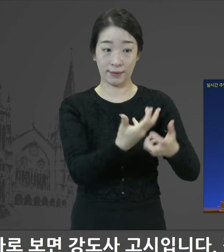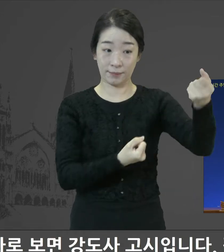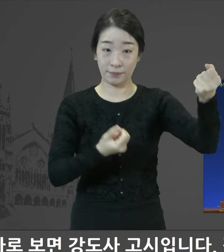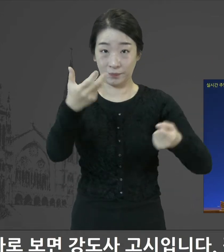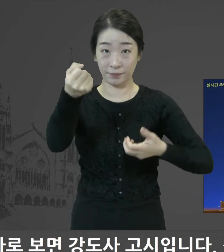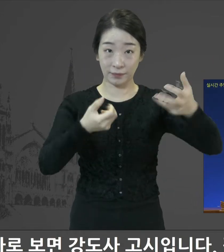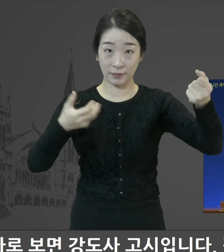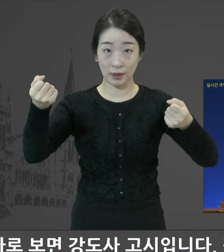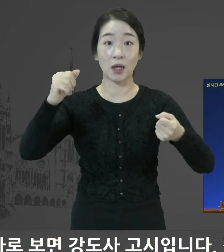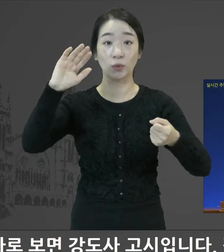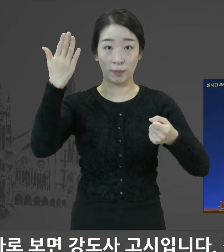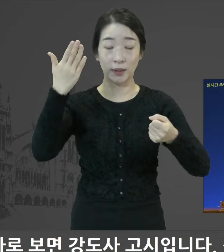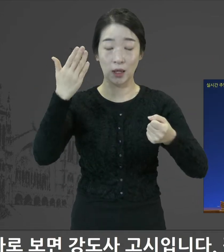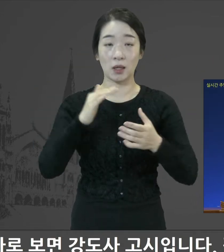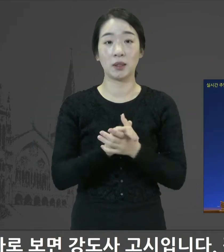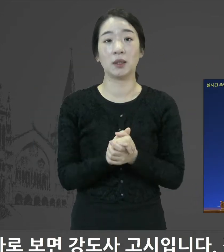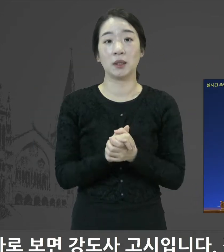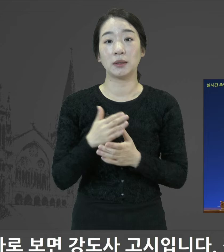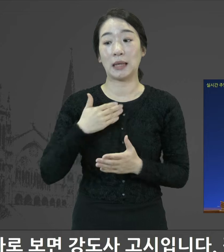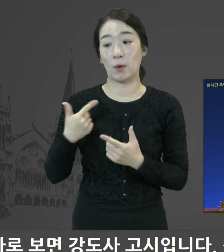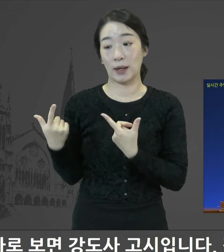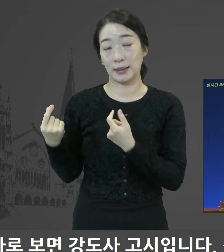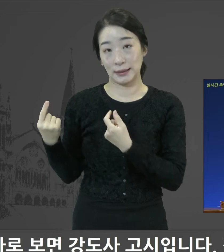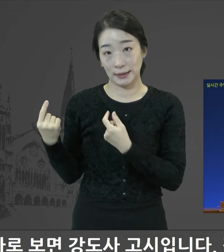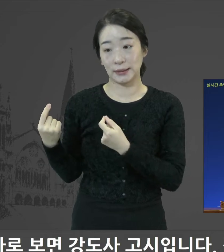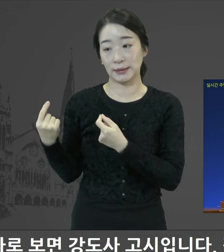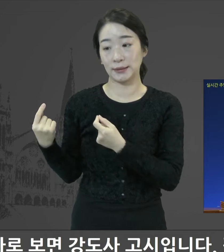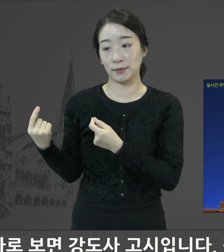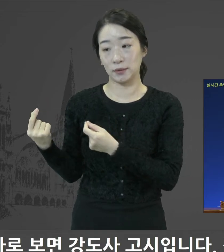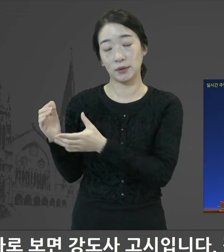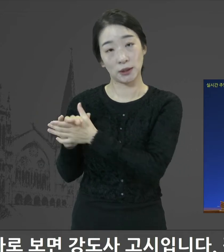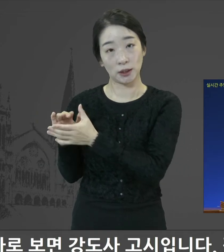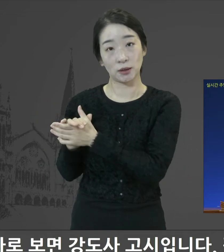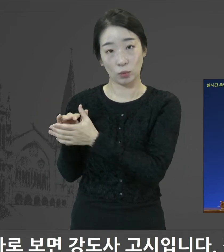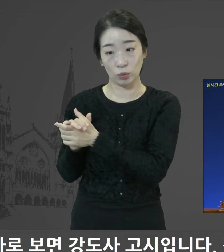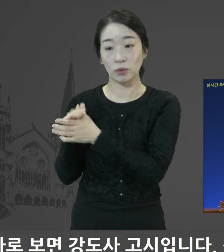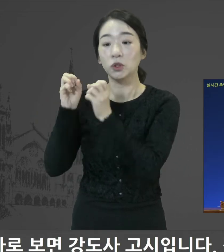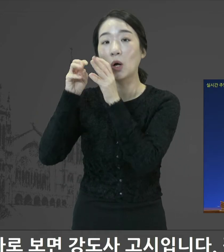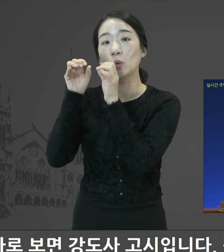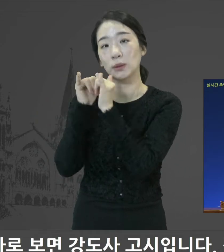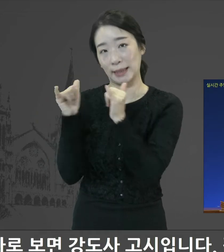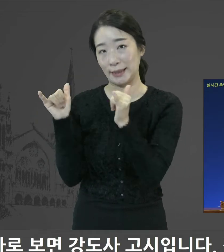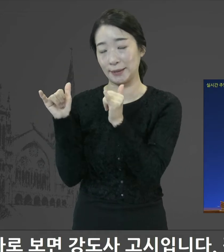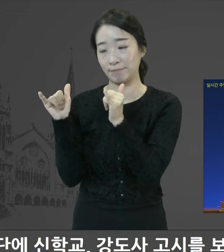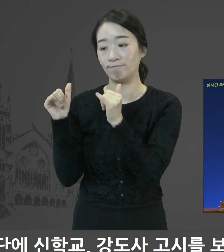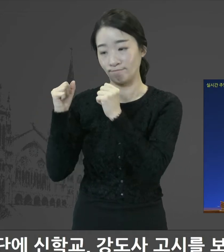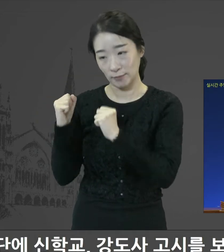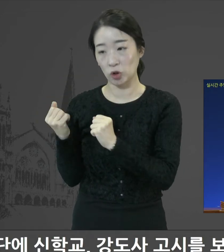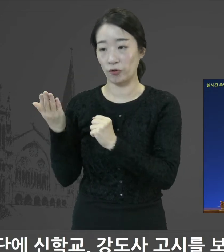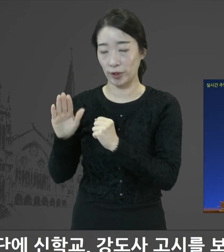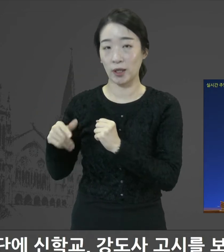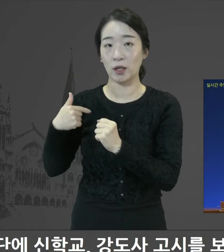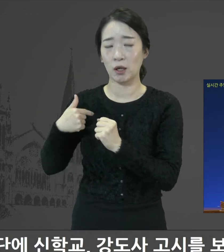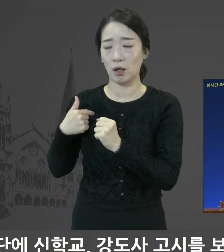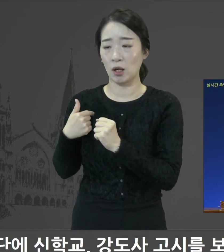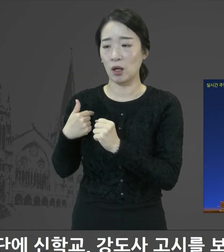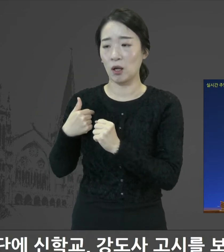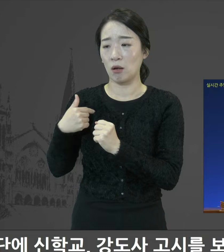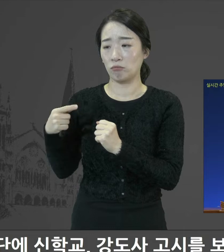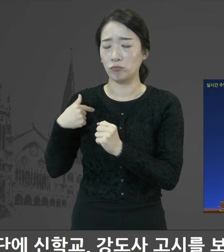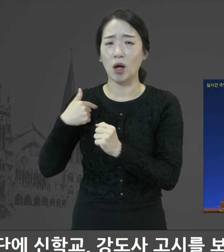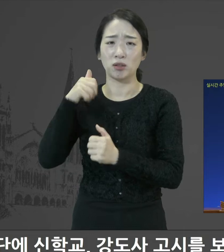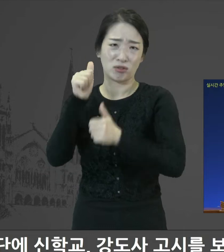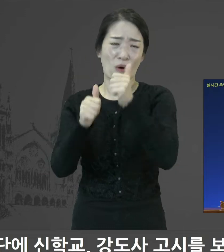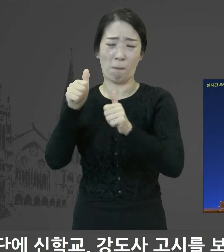이제 그 강도사 고시를 본 저랑 가까이 지냈던 동료 전도사님이 계셨는데, 시험 보고 나서 떨어졌는 줄